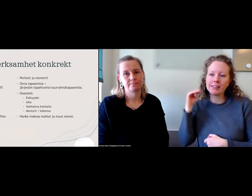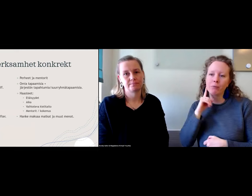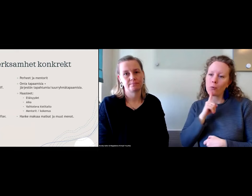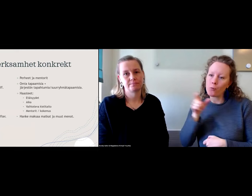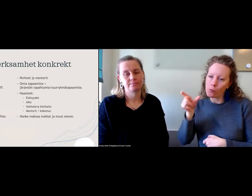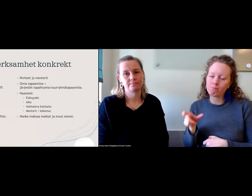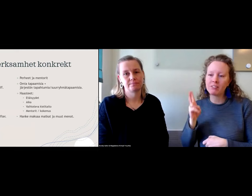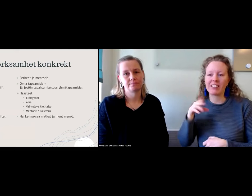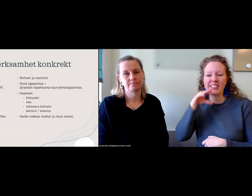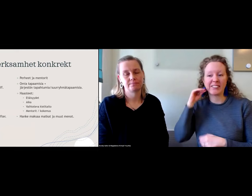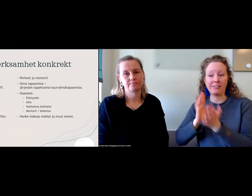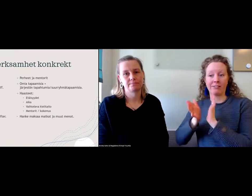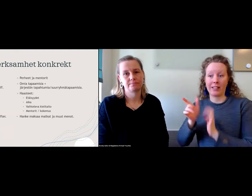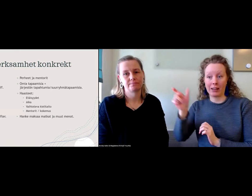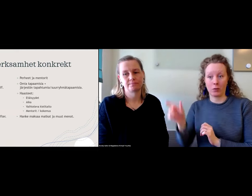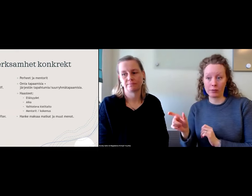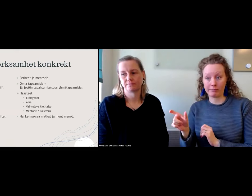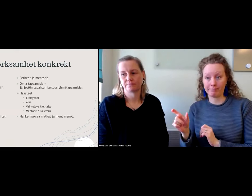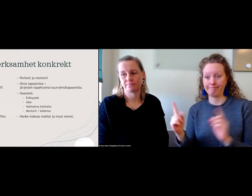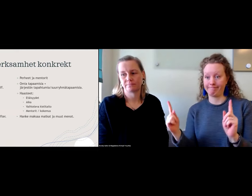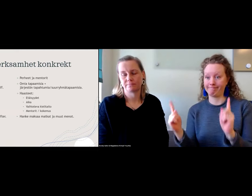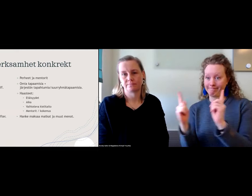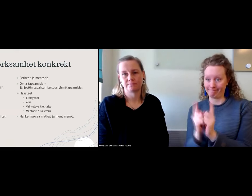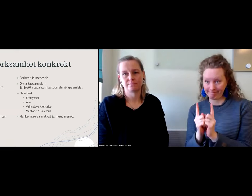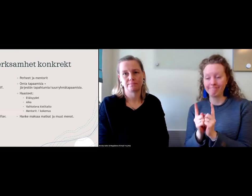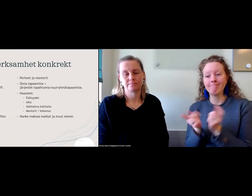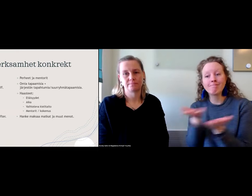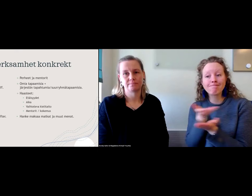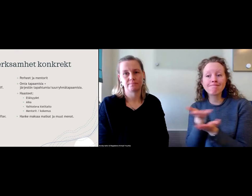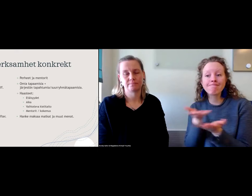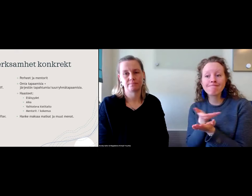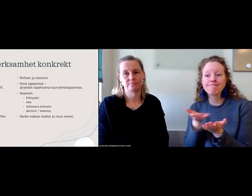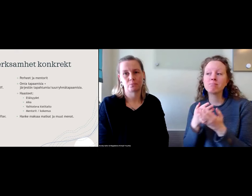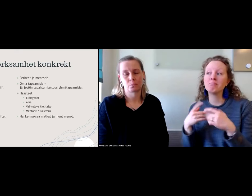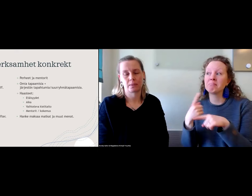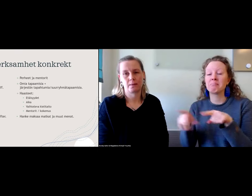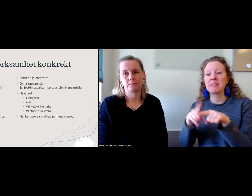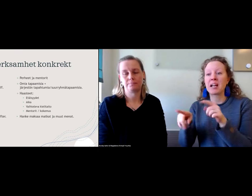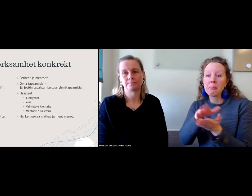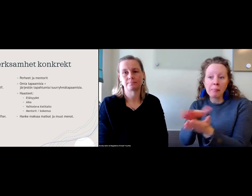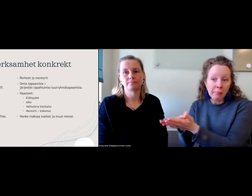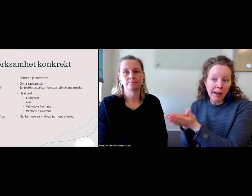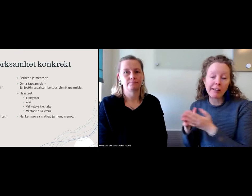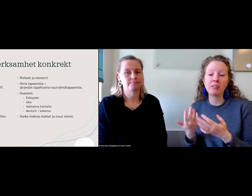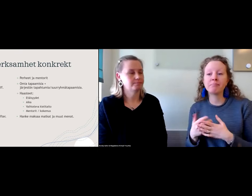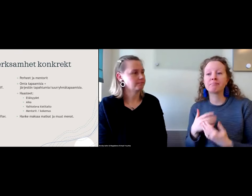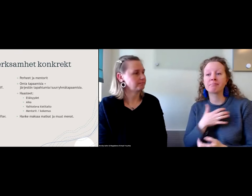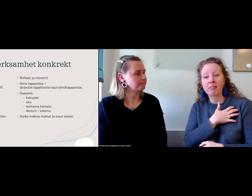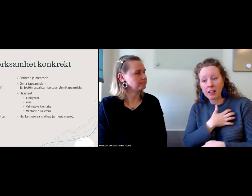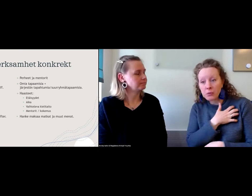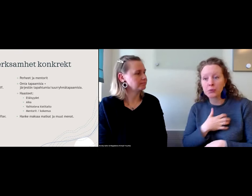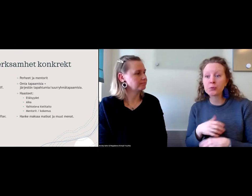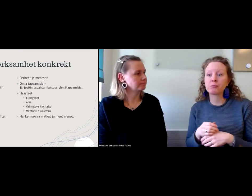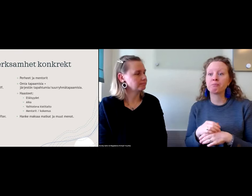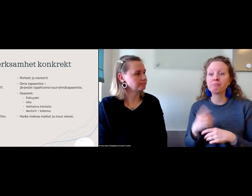perheet lapsineen löytävät suomen ruotsalaista viittomakieltä käyttävän henkilön, joka tapaa